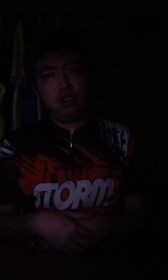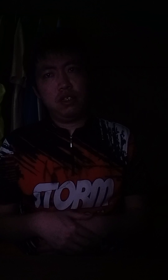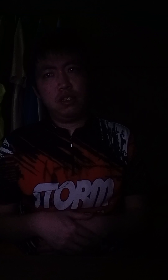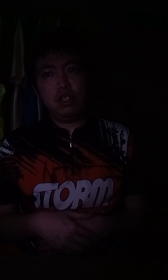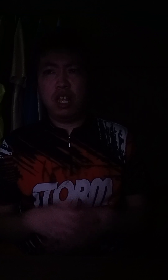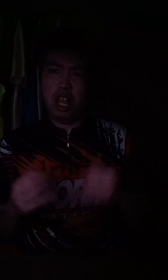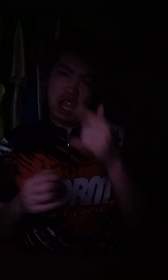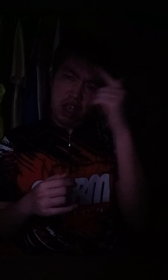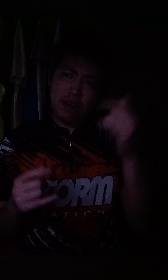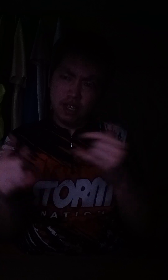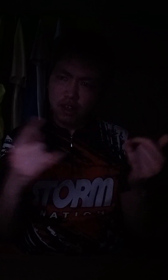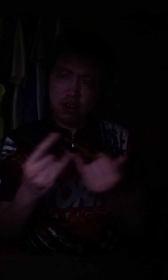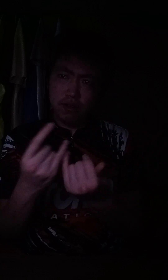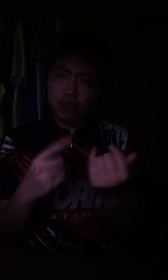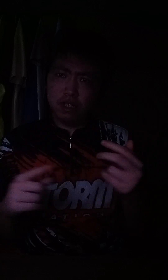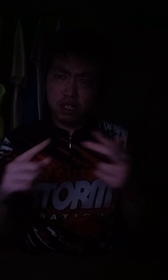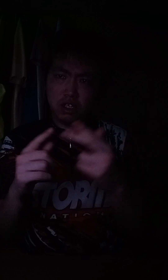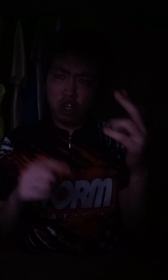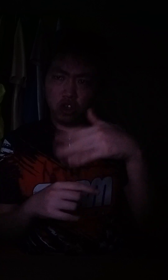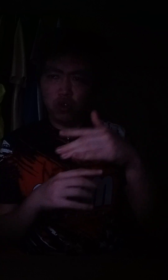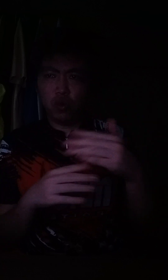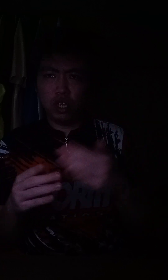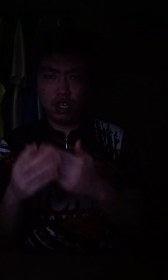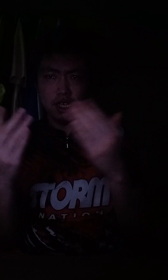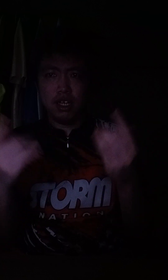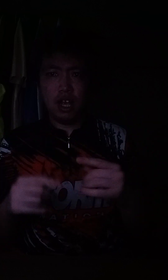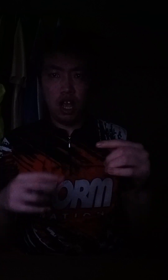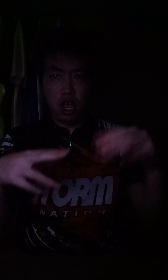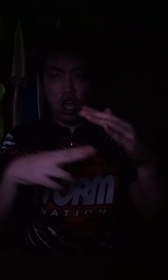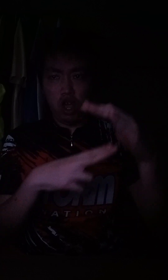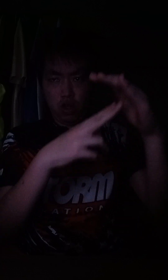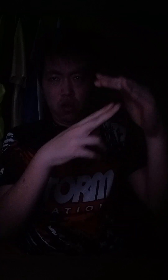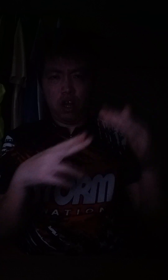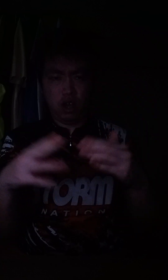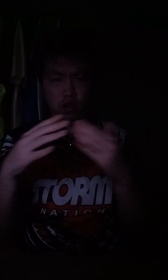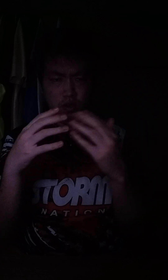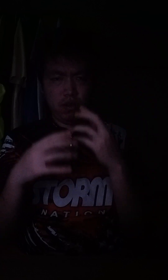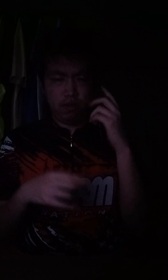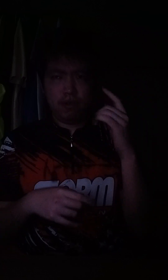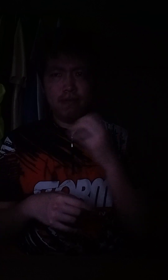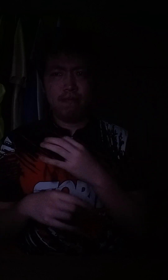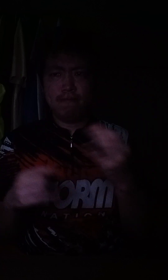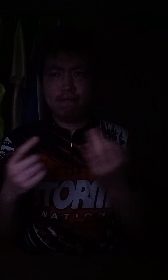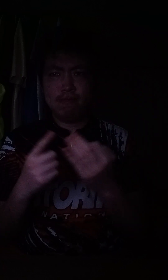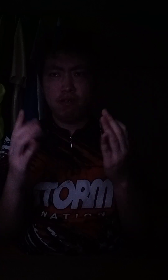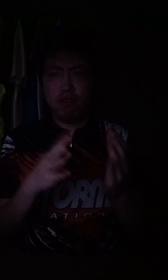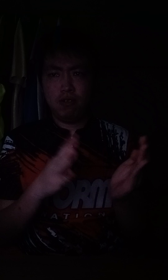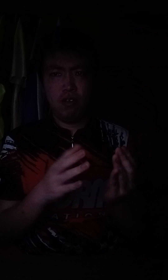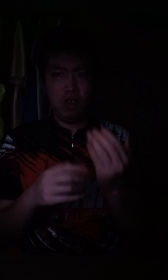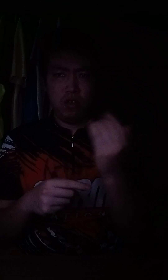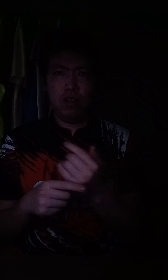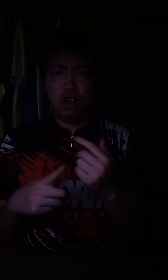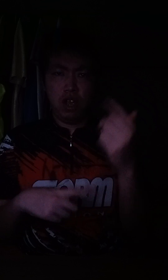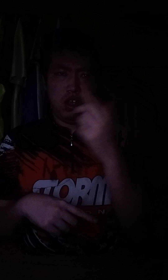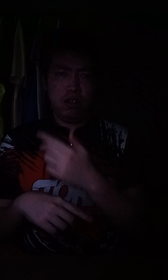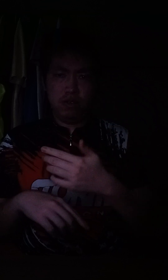할머니가 일을 나가고 나면 현수 혼자 일어나 학교를 가야 하다 보니 아침이면 두고 가는 현수가 늘